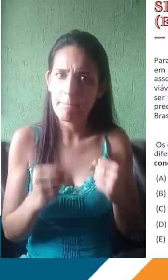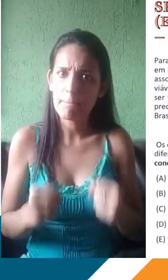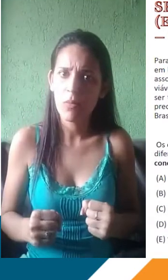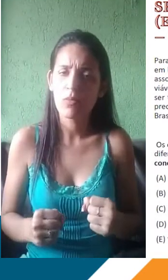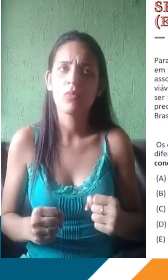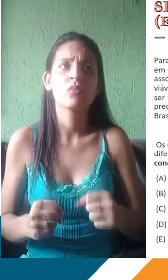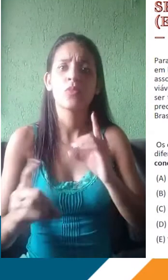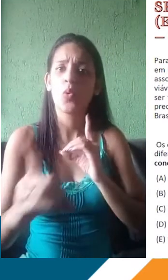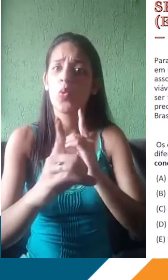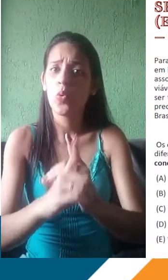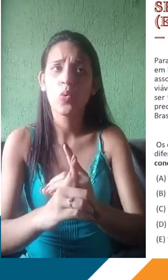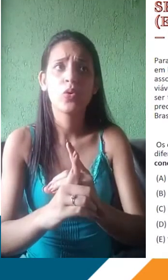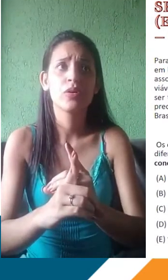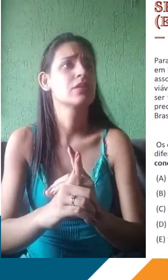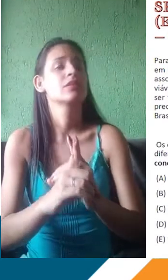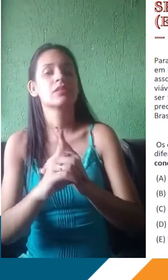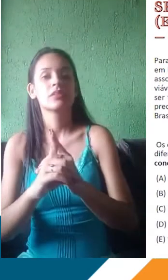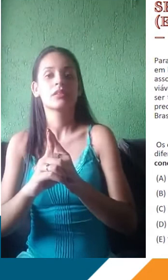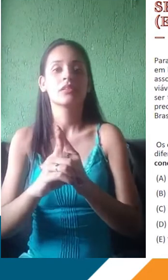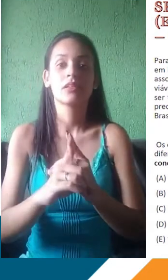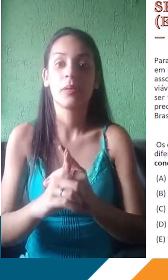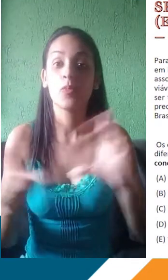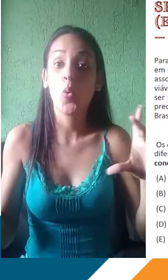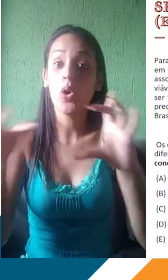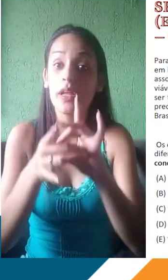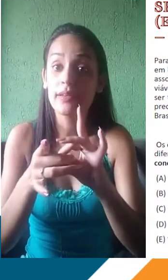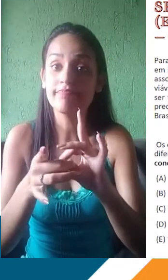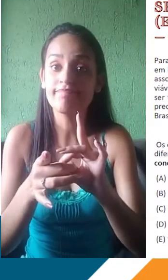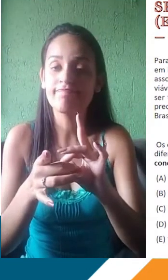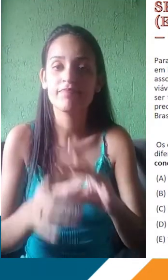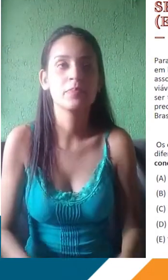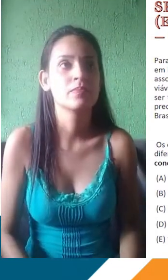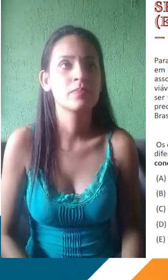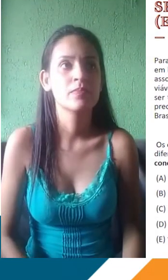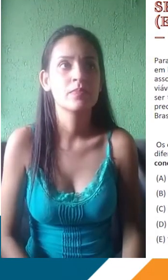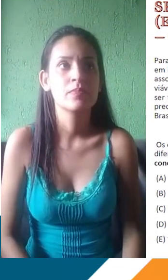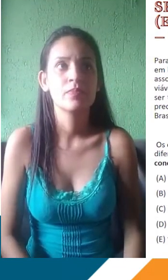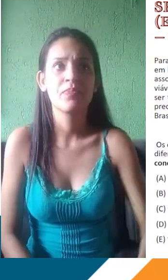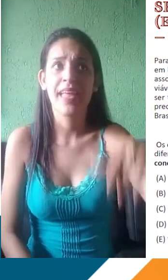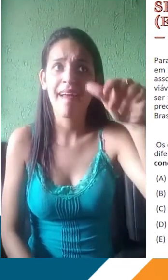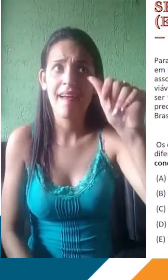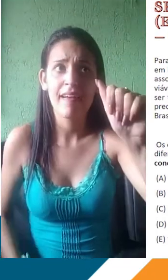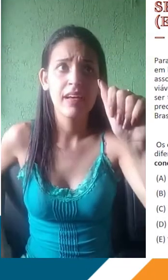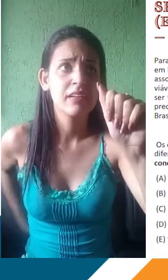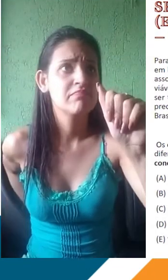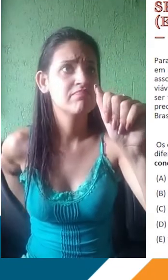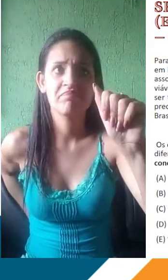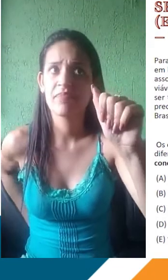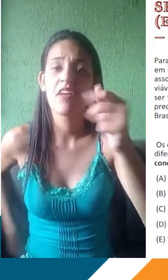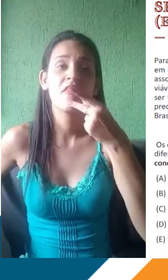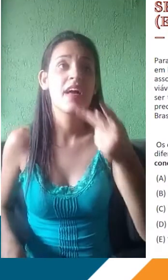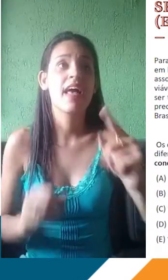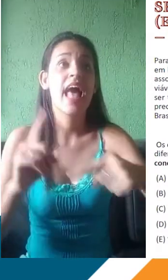excluir a questão A, pois com o uso do conector E, ela passa a ideia de adição, assim como a letra C, com o